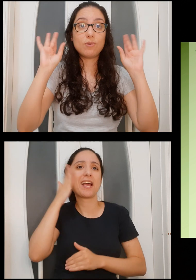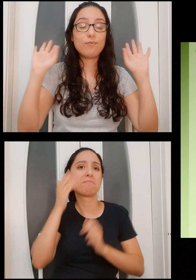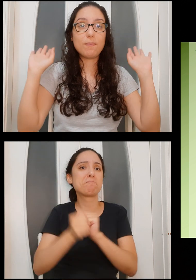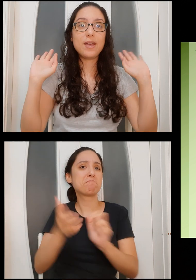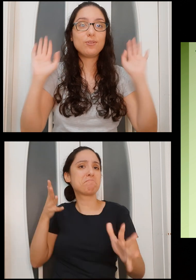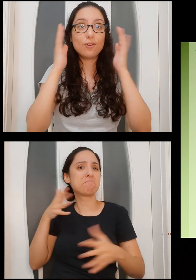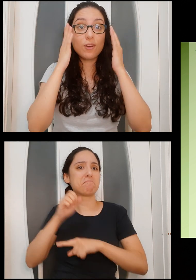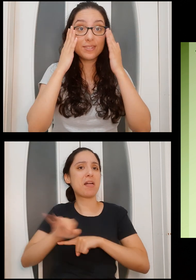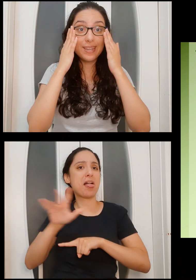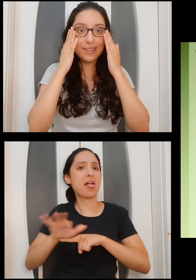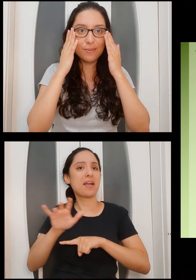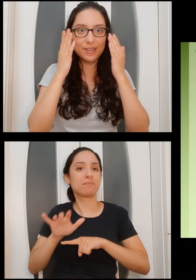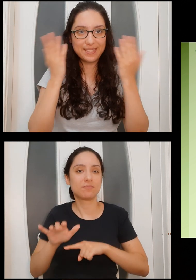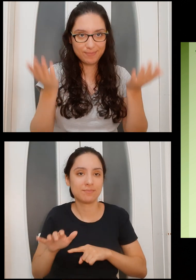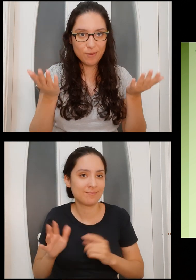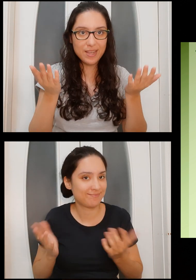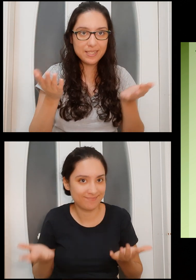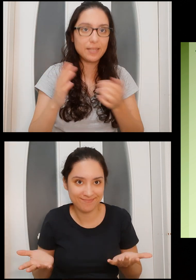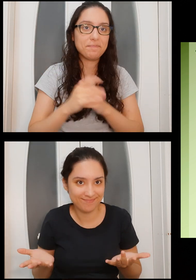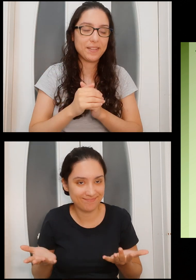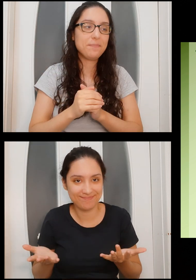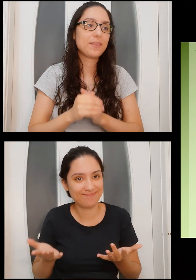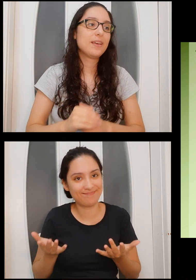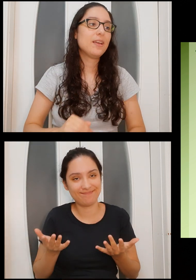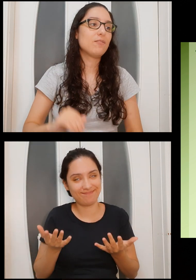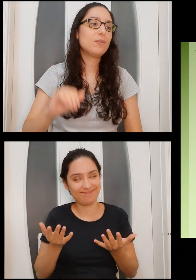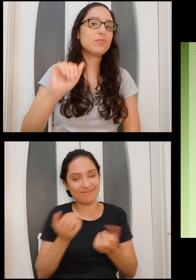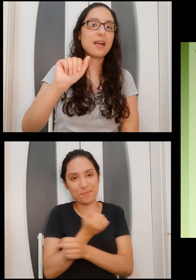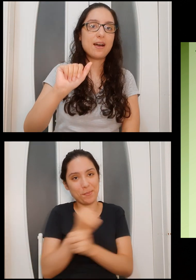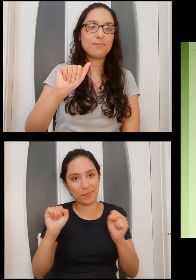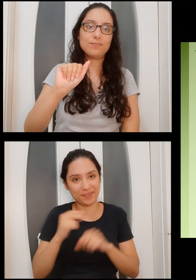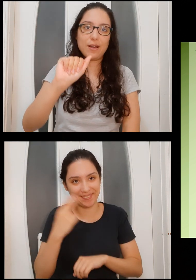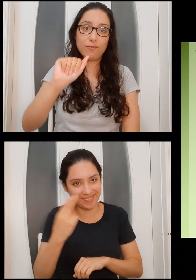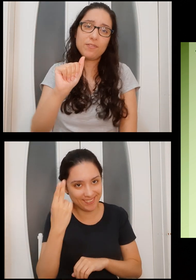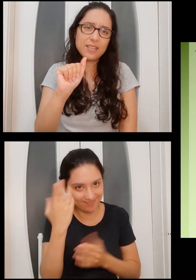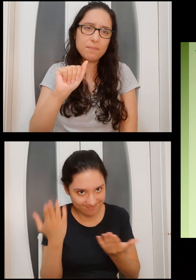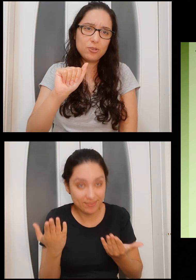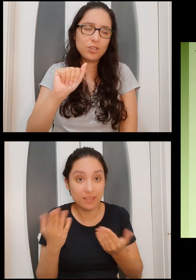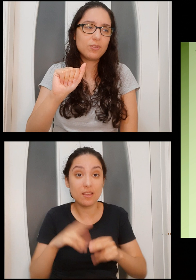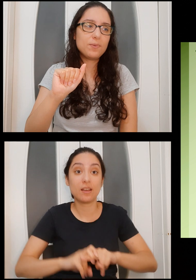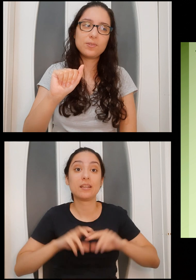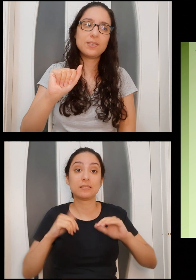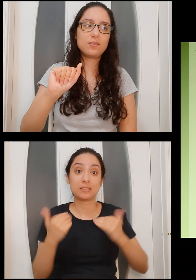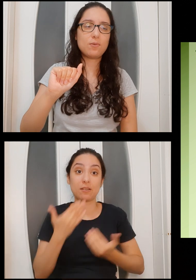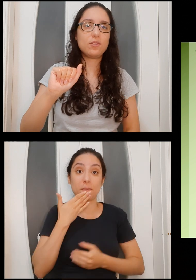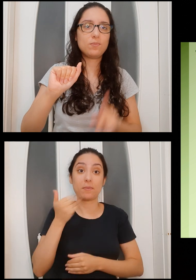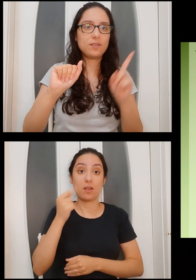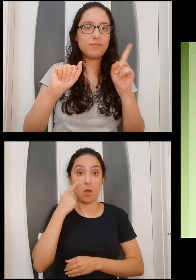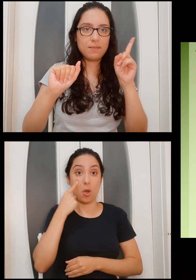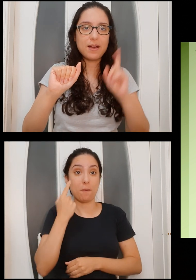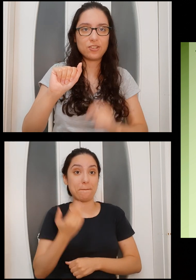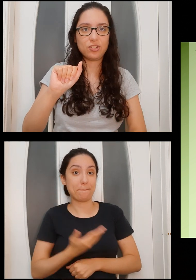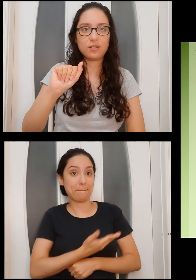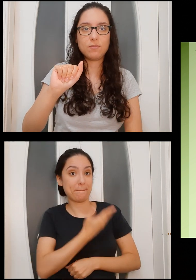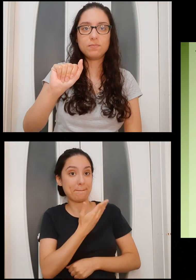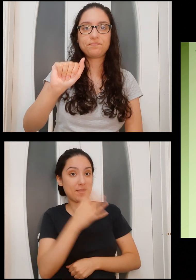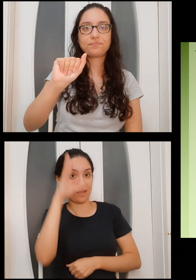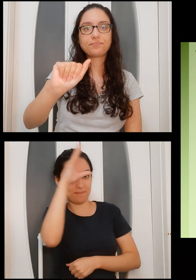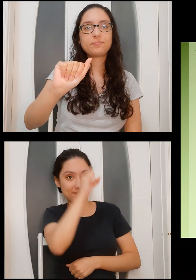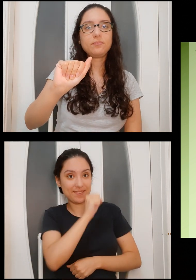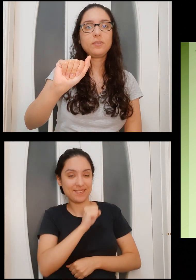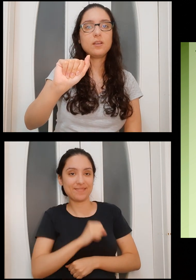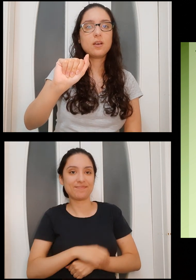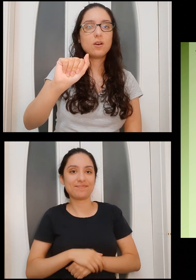decorei o alfabeto, então agora sei Libras. Não é assim, né? Então vamos lá, vou fazer rapidinho, depois vocês podem observar a imagem, tá